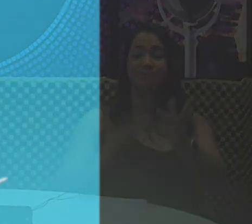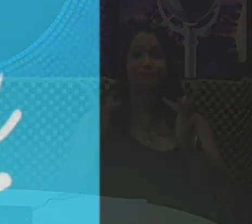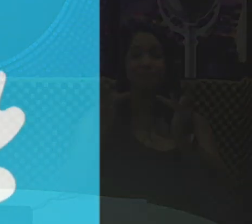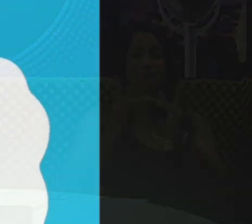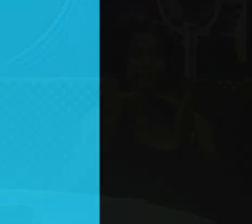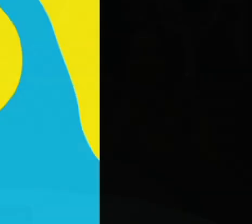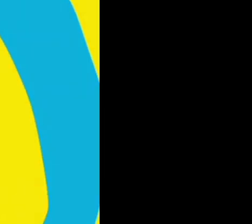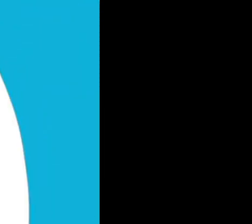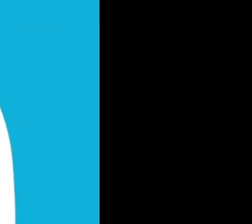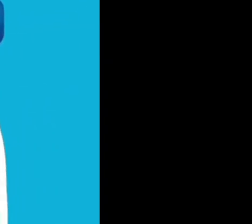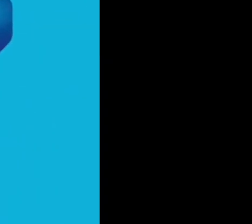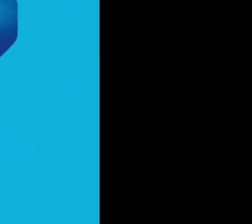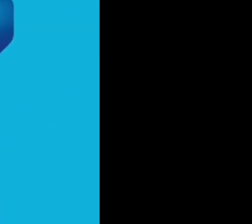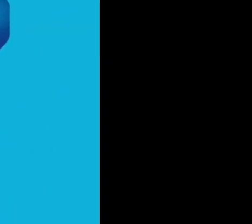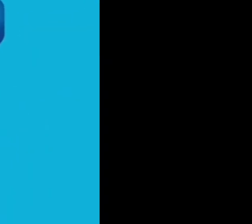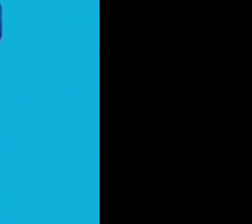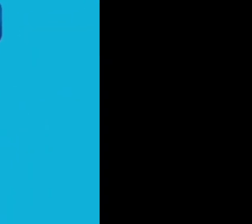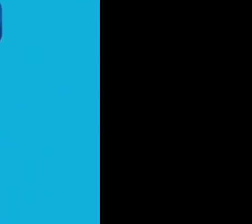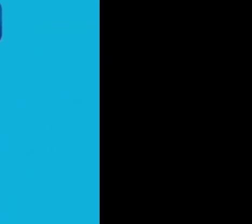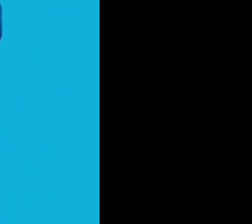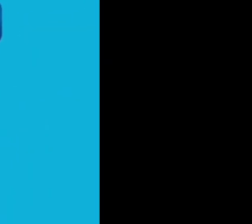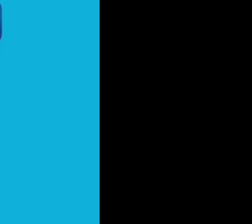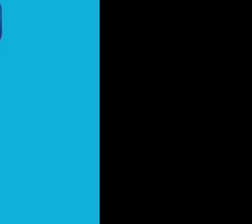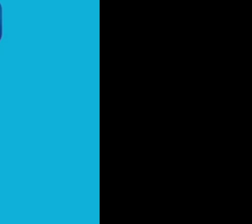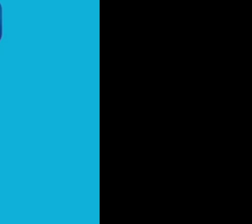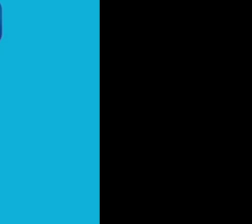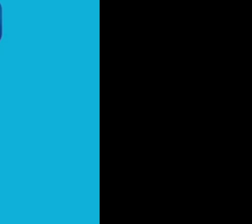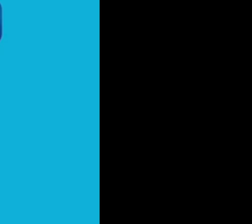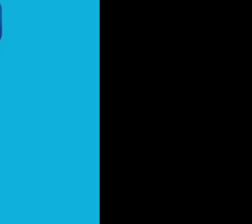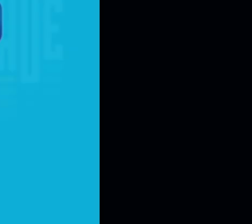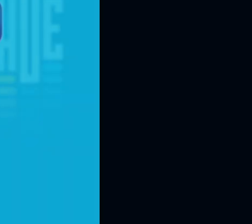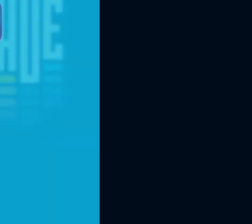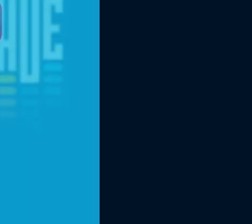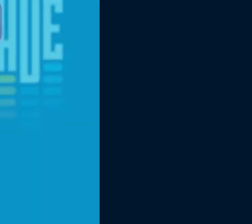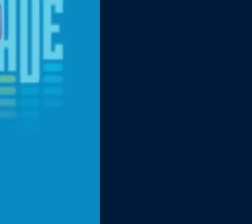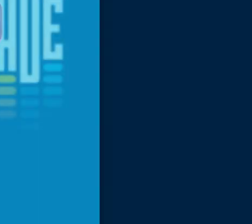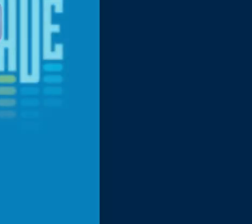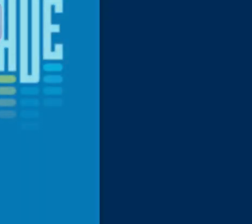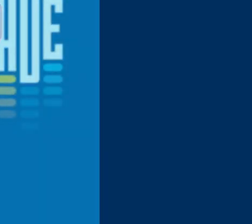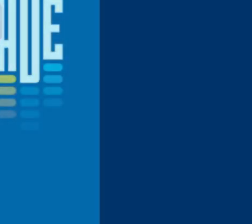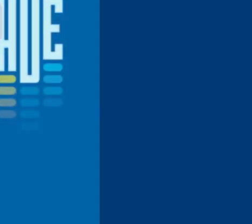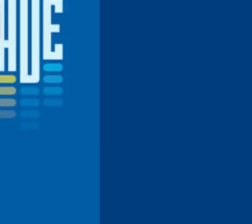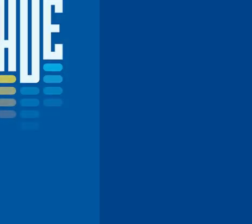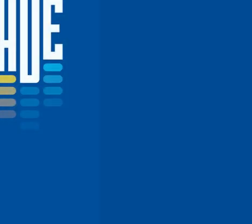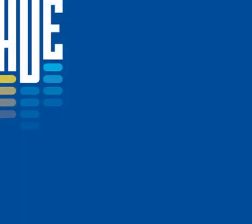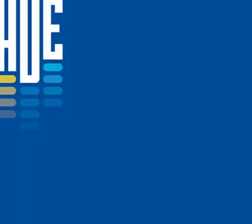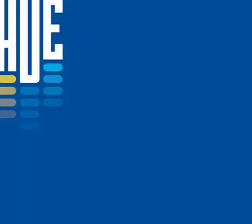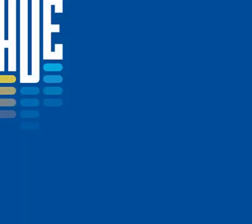Continue conosco no portal da Prefeitura e nas redes sociais.